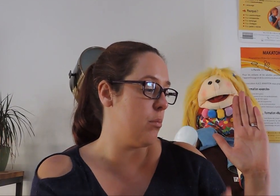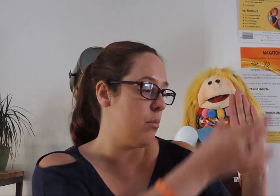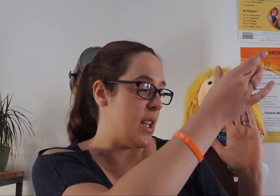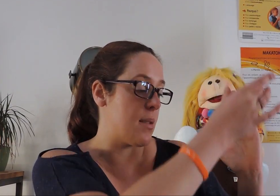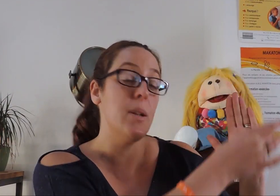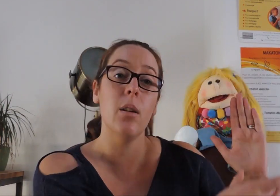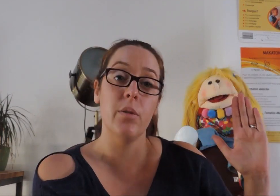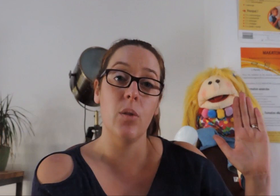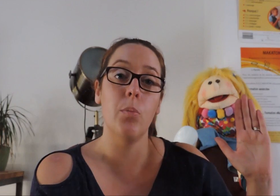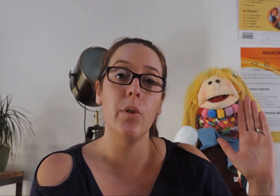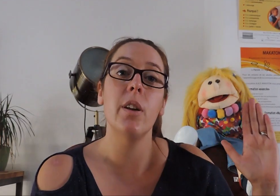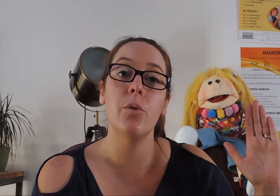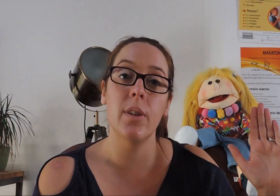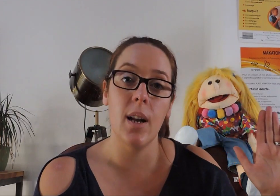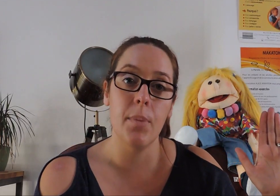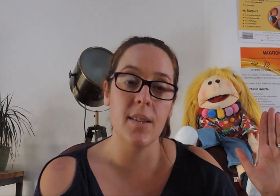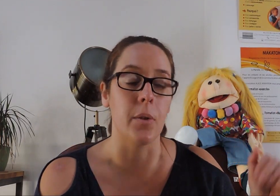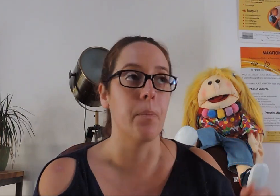d'expliquer le déroulement de la journée à la personne